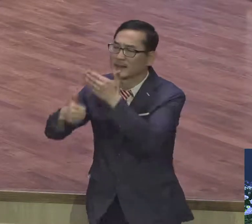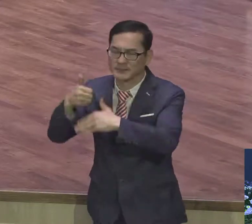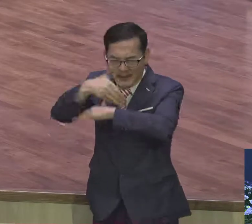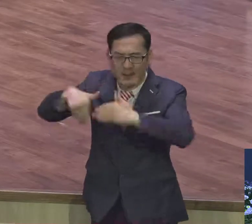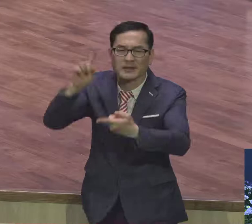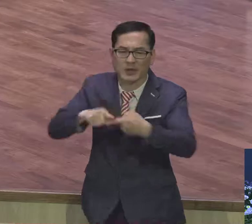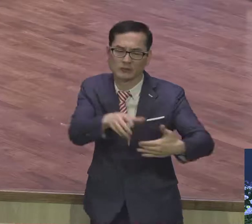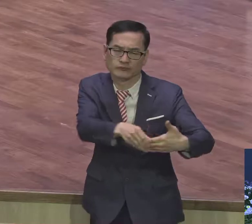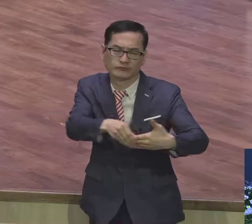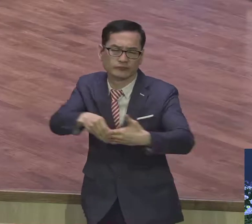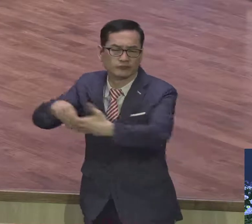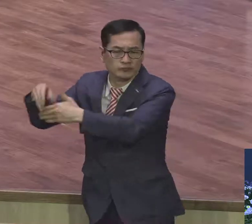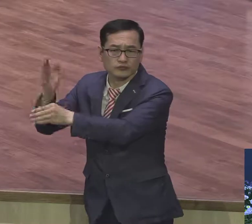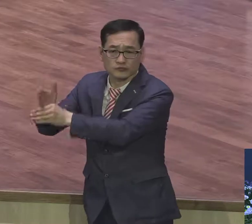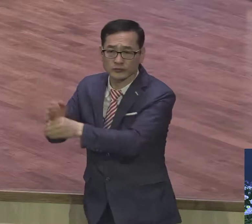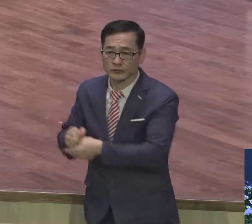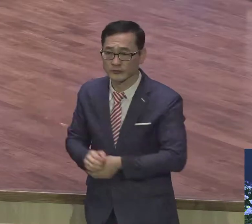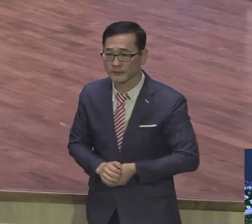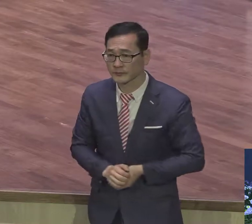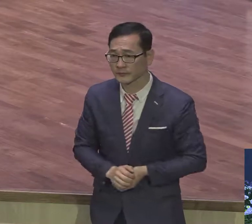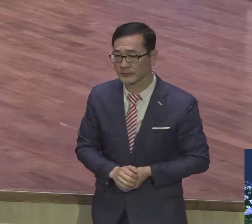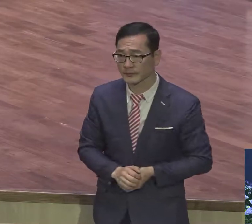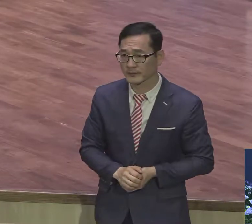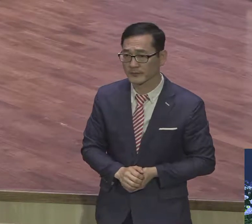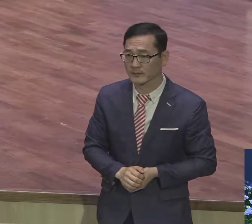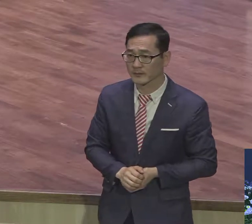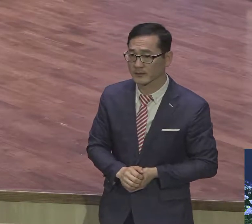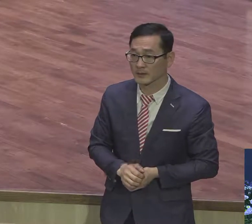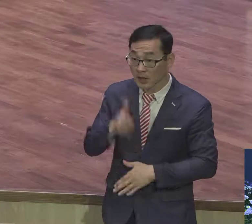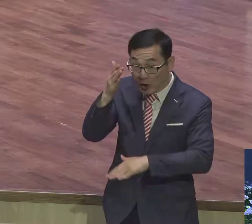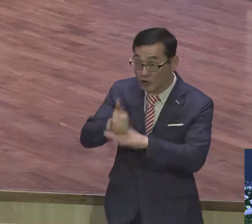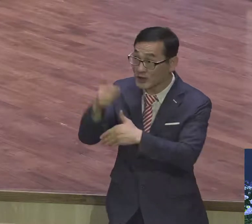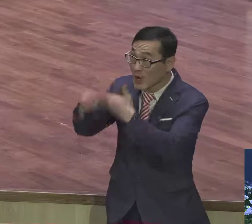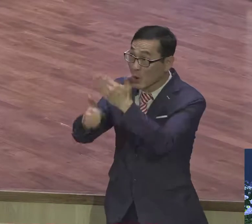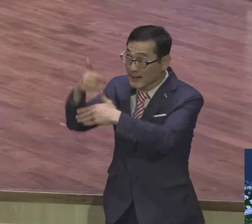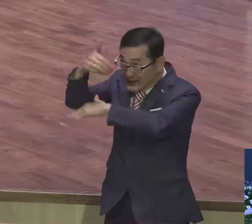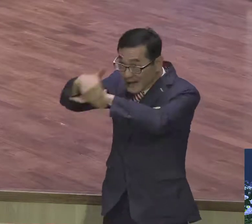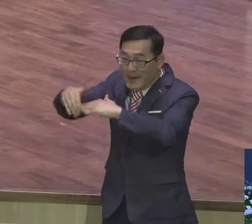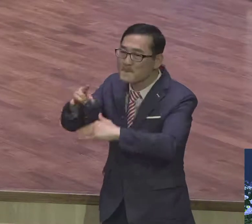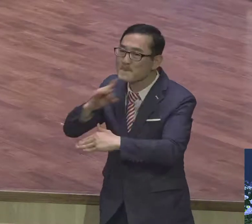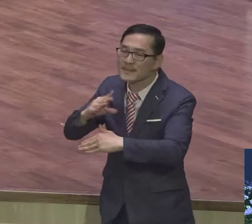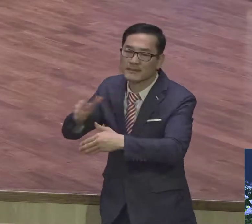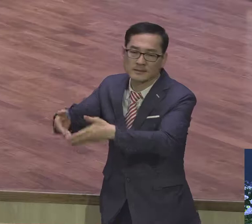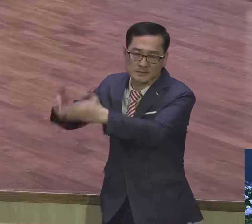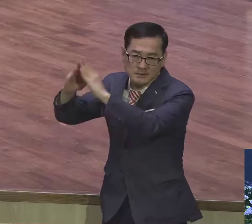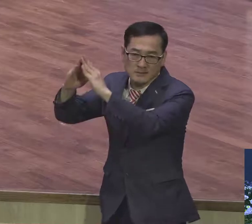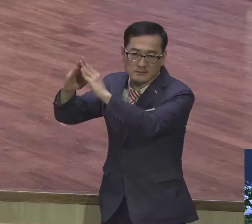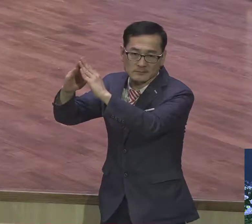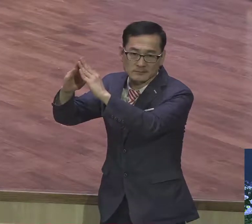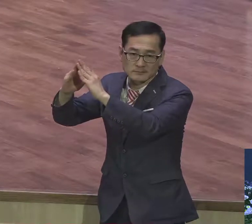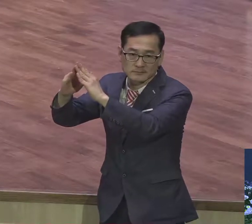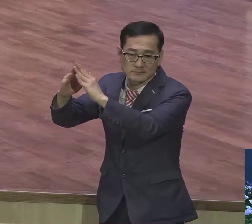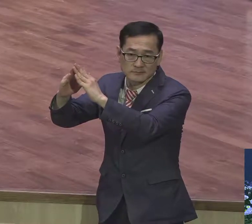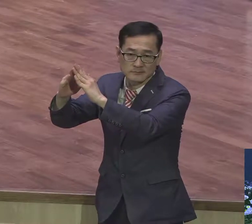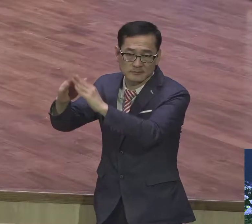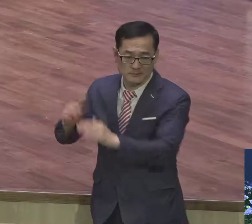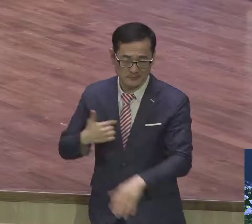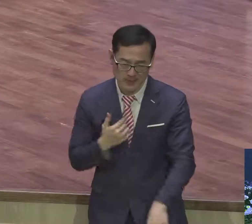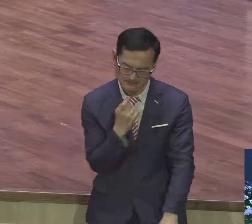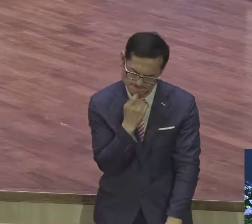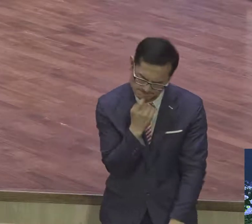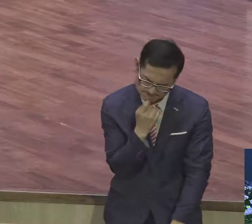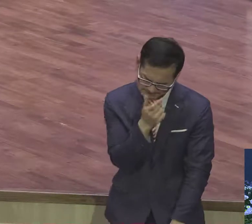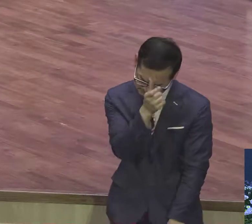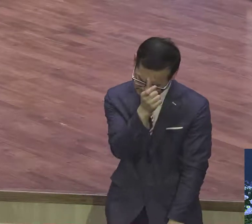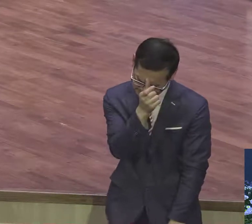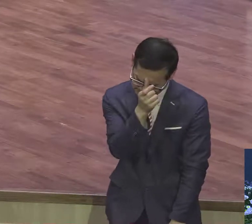그래서 오직 여호와의 뜻만이 온전히 쓰게 되어있어요 하나님은 뜻만이 있습니다 이러면 고집 피운다고 주장한다고 되는